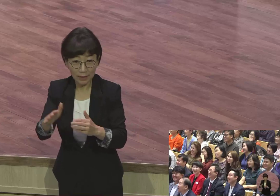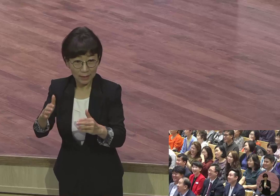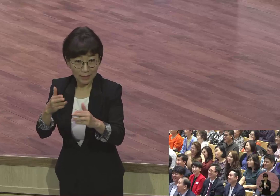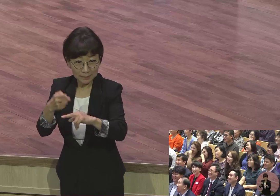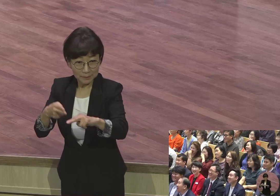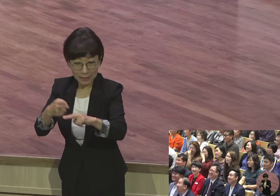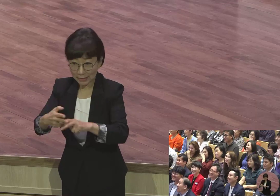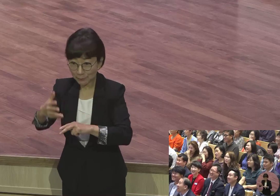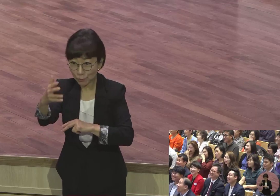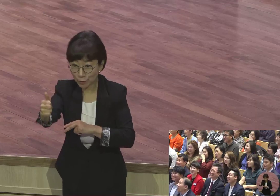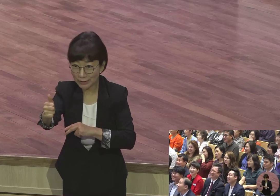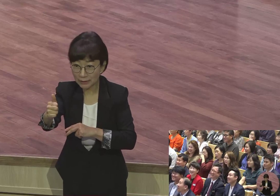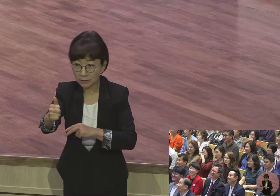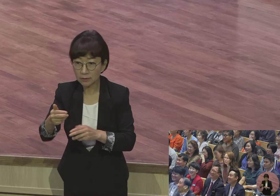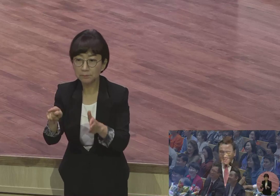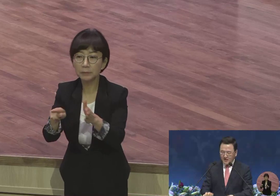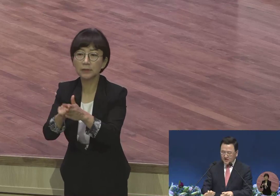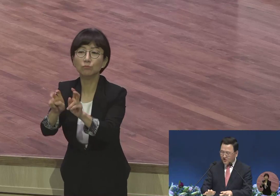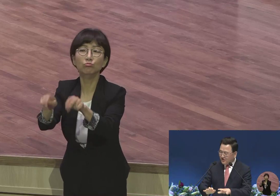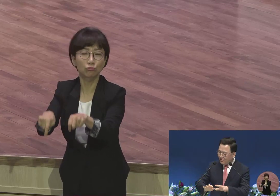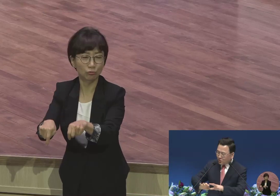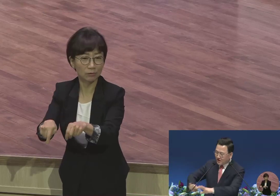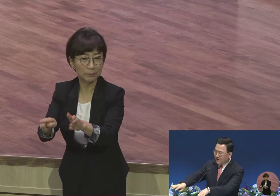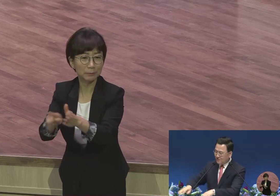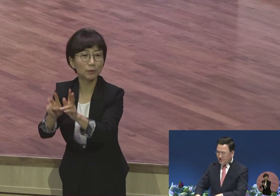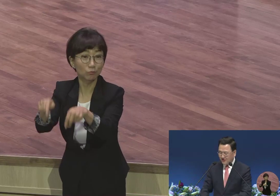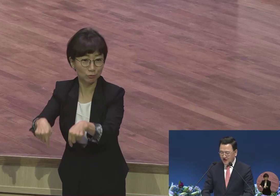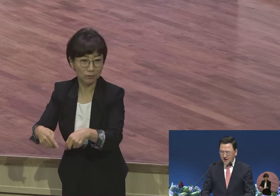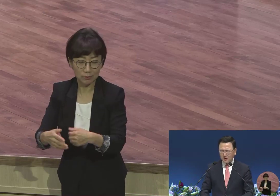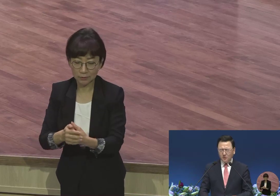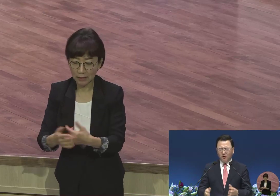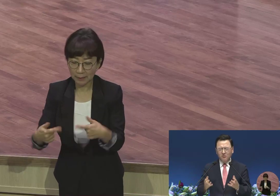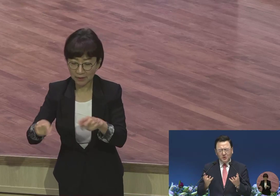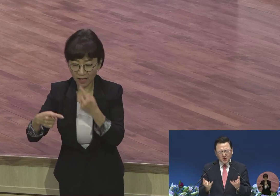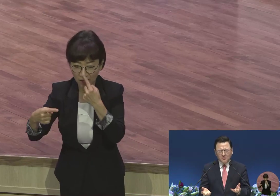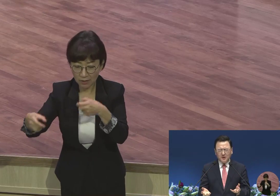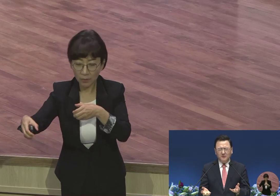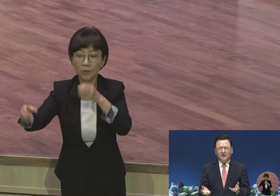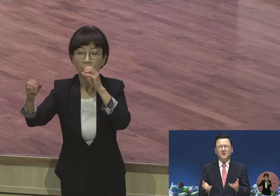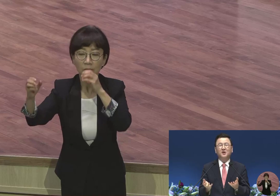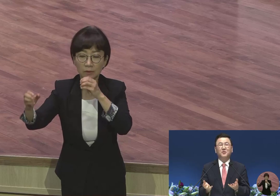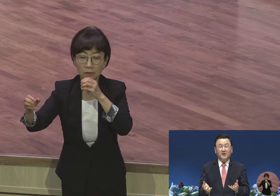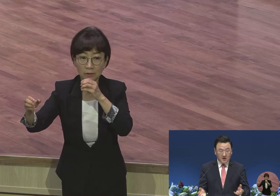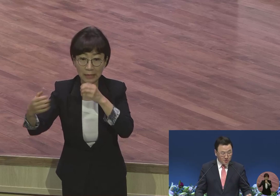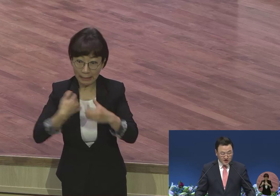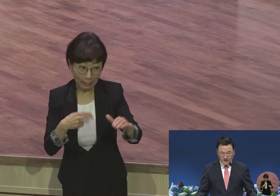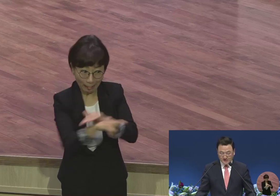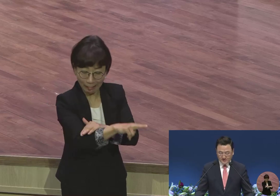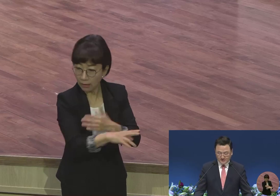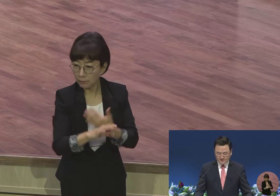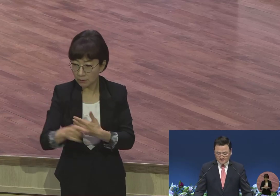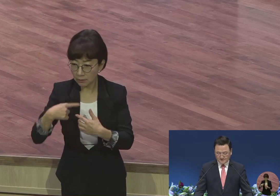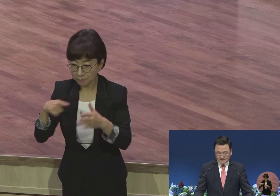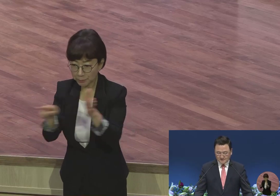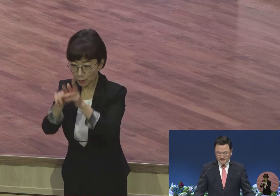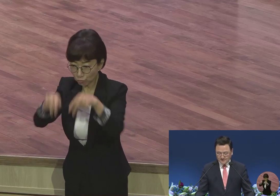세상에 목사를 아는데 목사가 나 살자고 도망가면 너무 창피한 거예요. 창피하니까 못